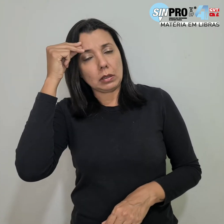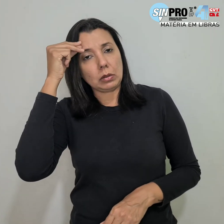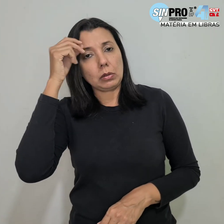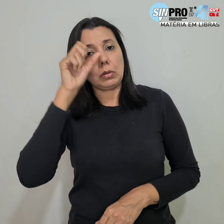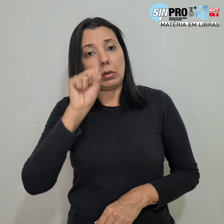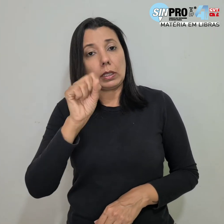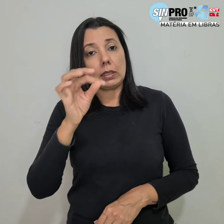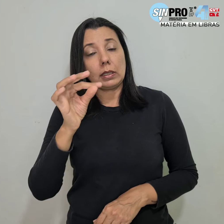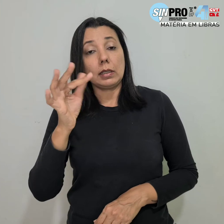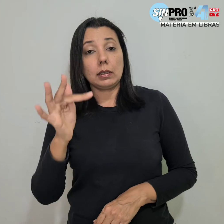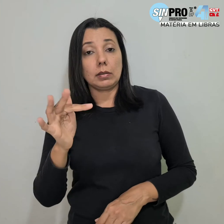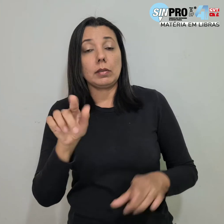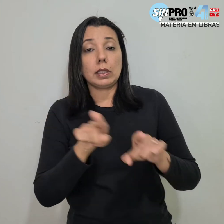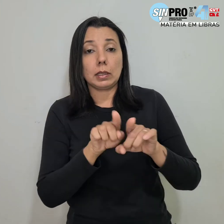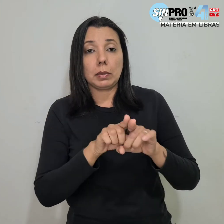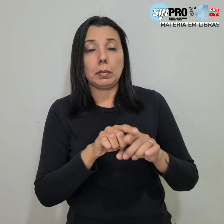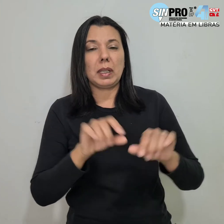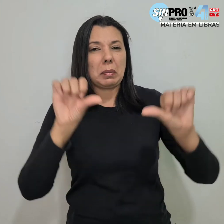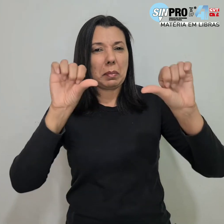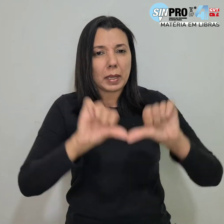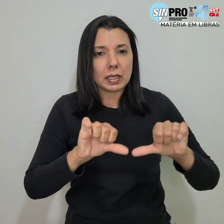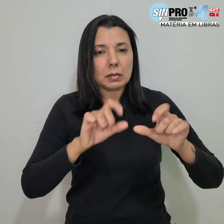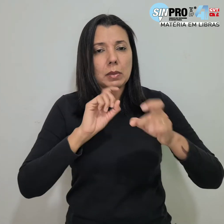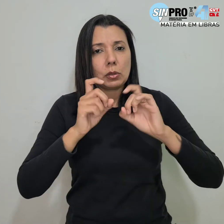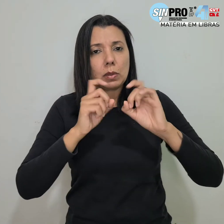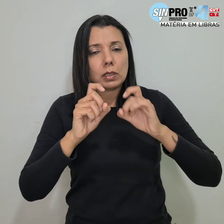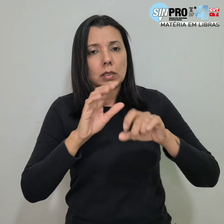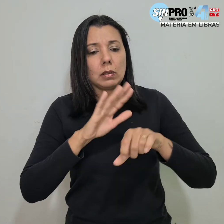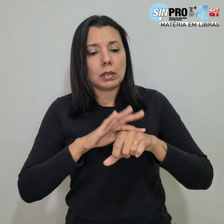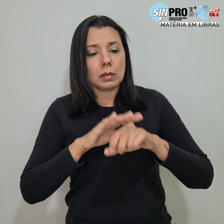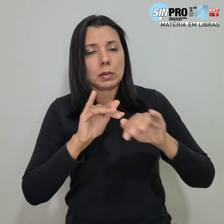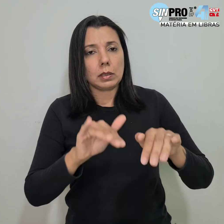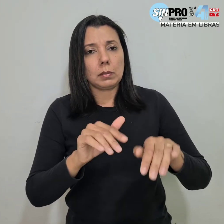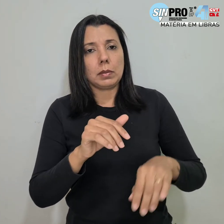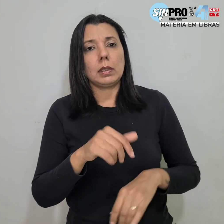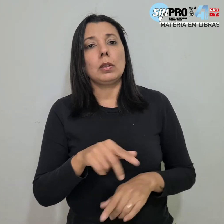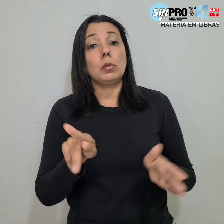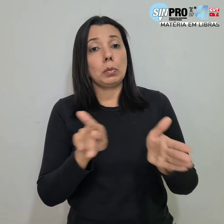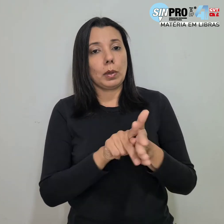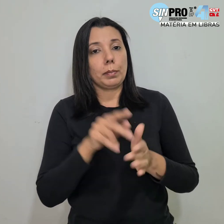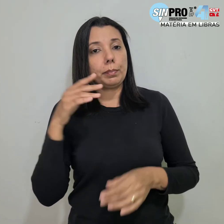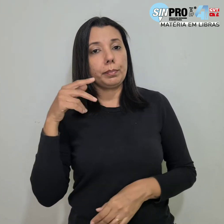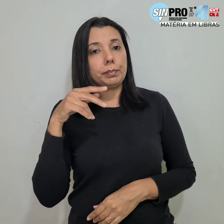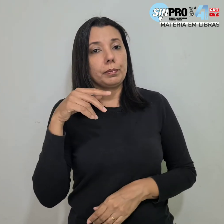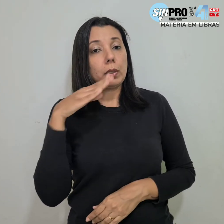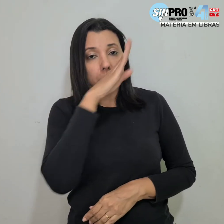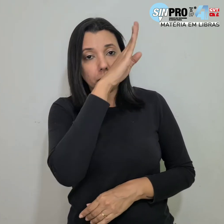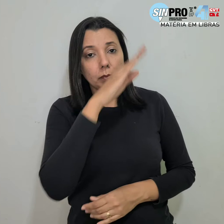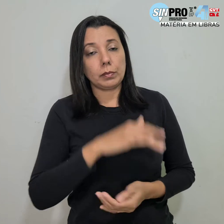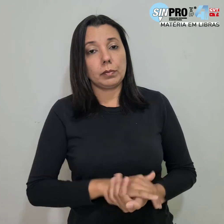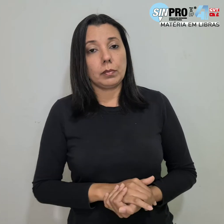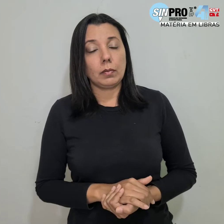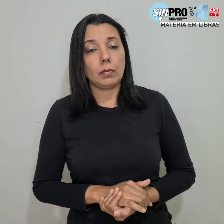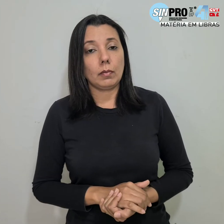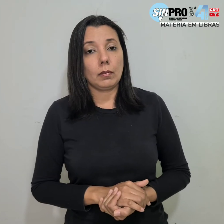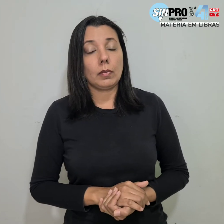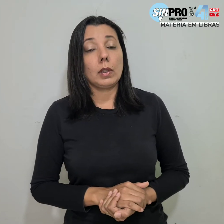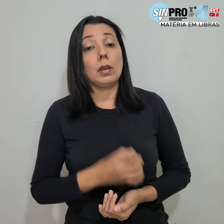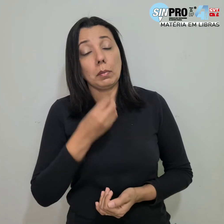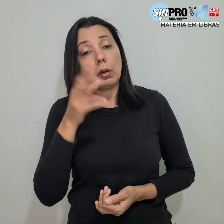o STF pela péssima administração da pandemia do presidente. É bom lembrar